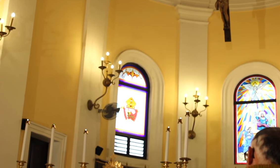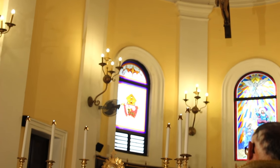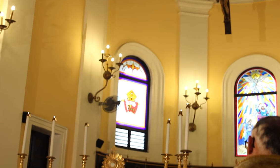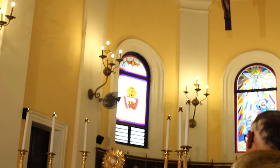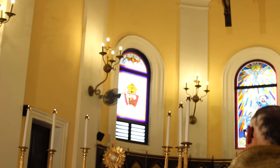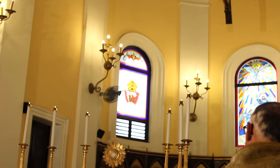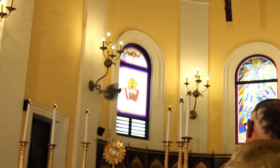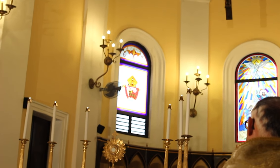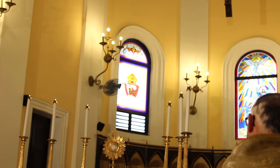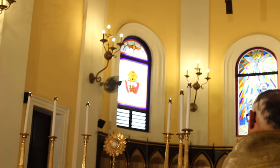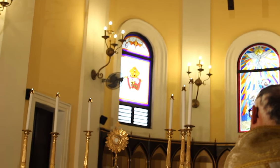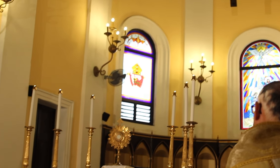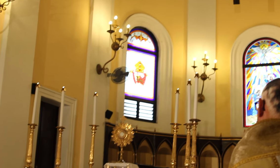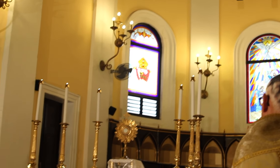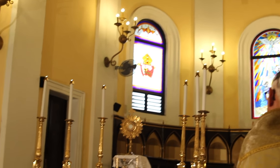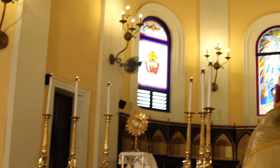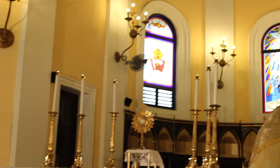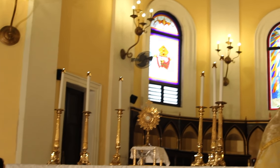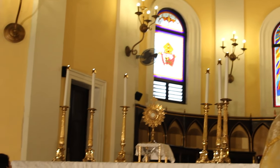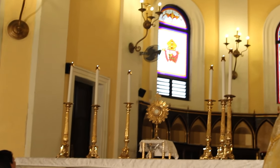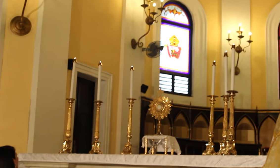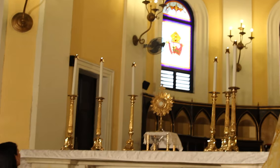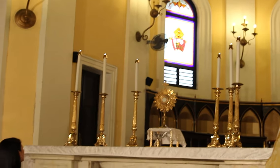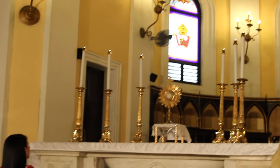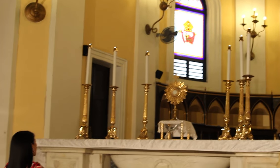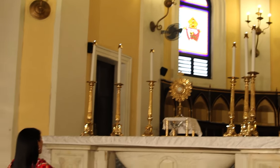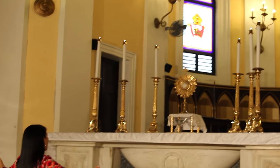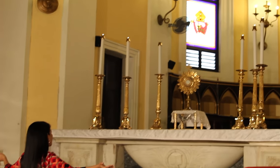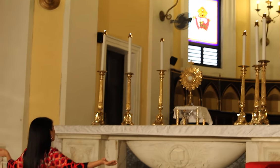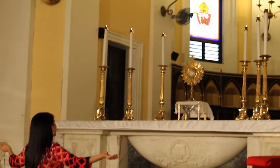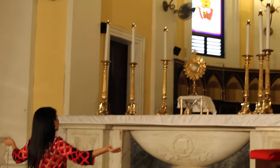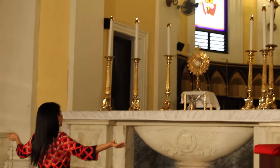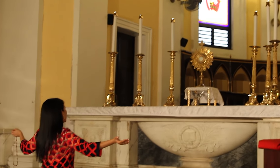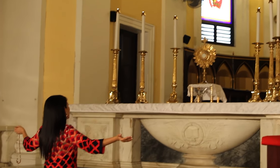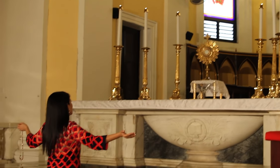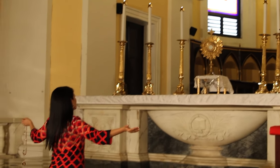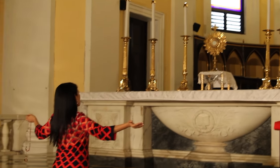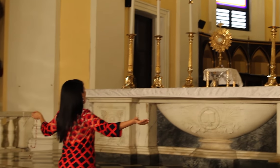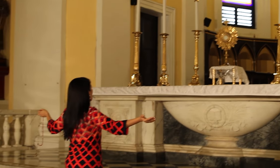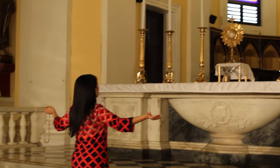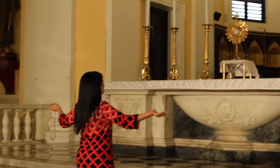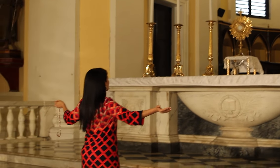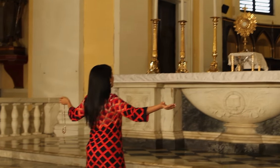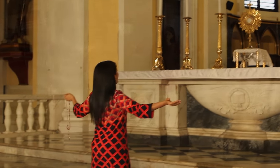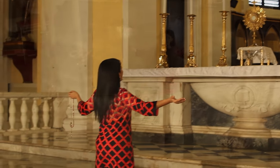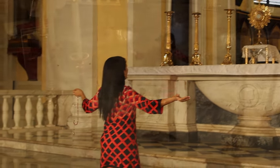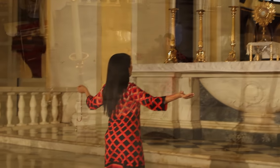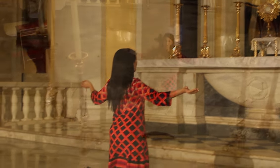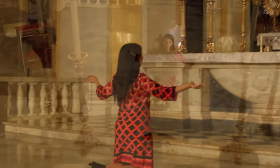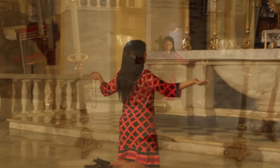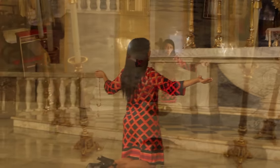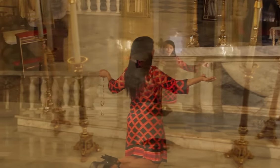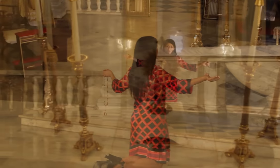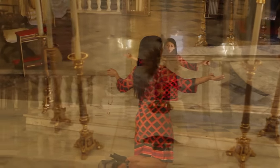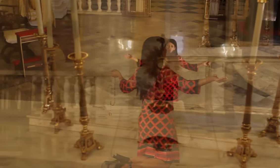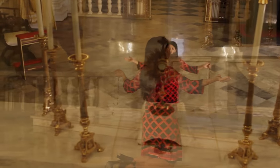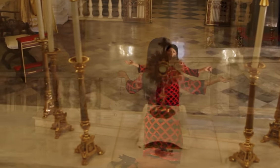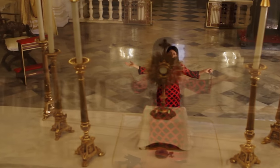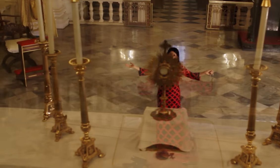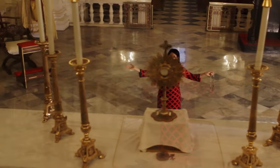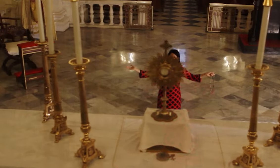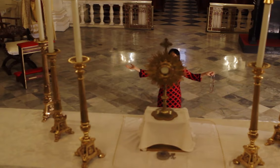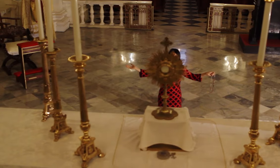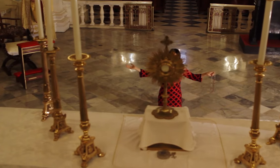ten misericordia de nosotros y del mundo